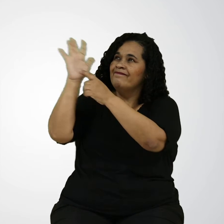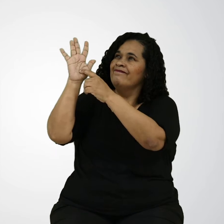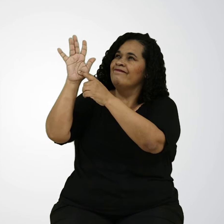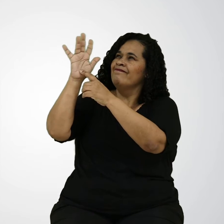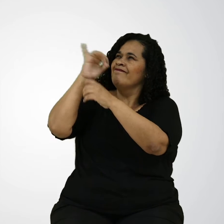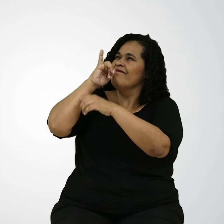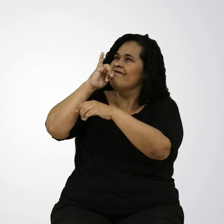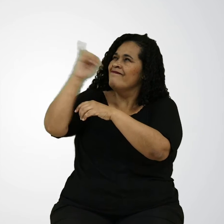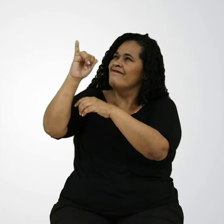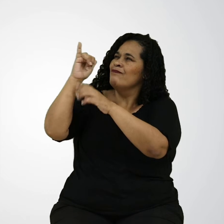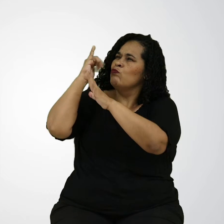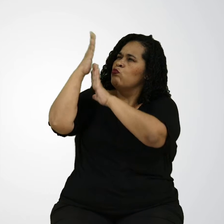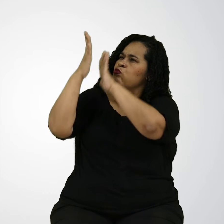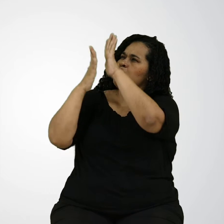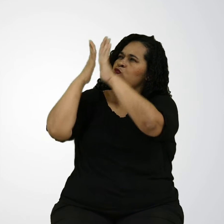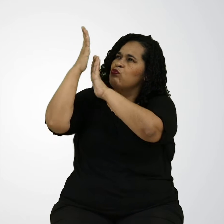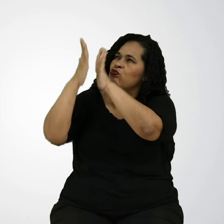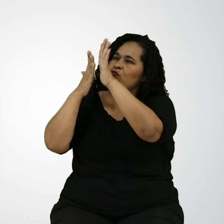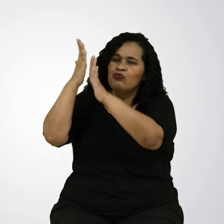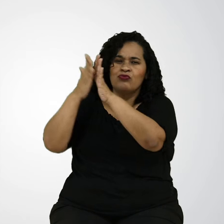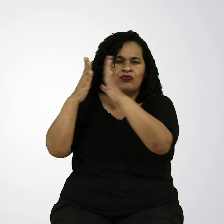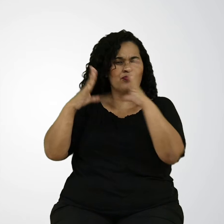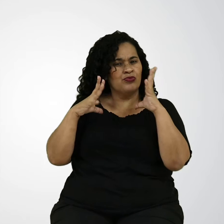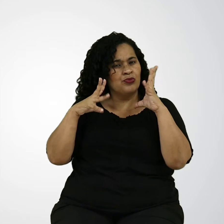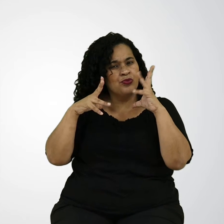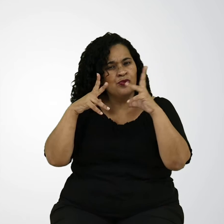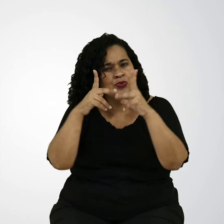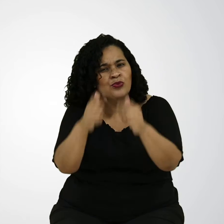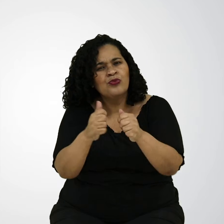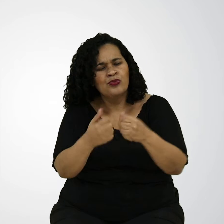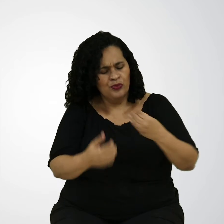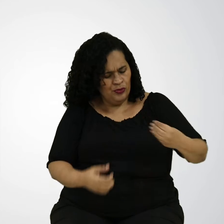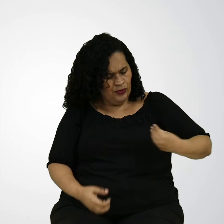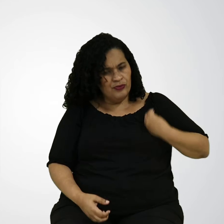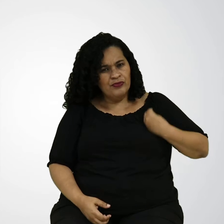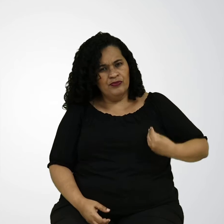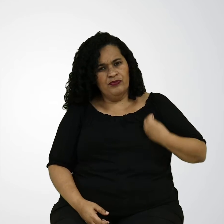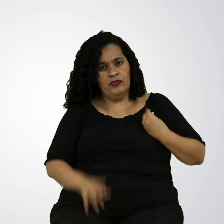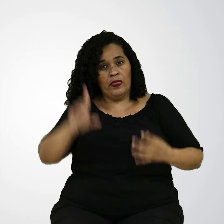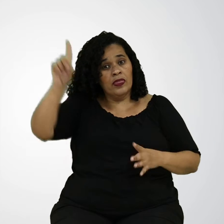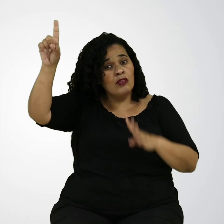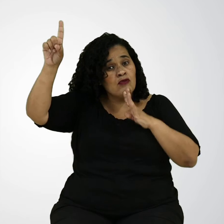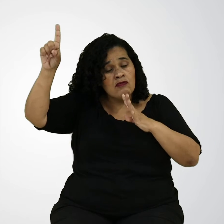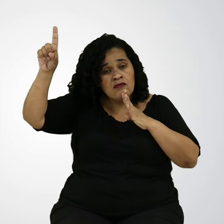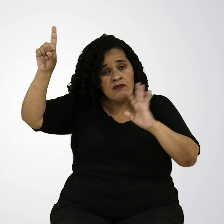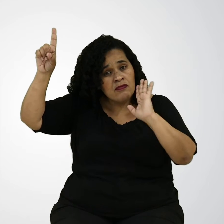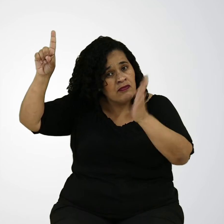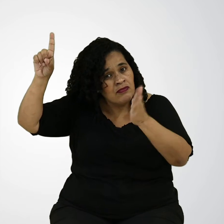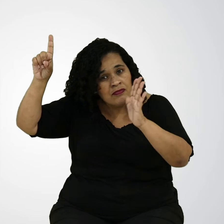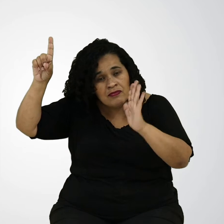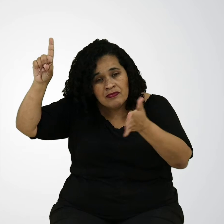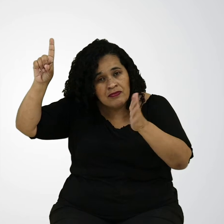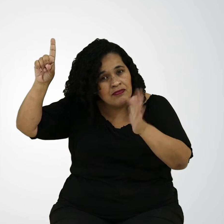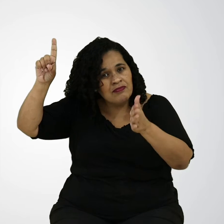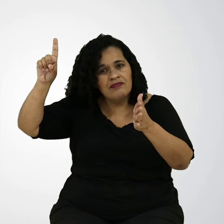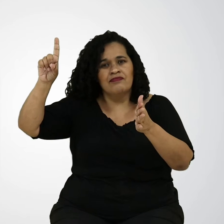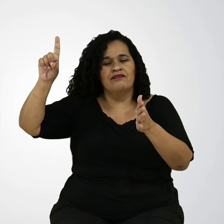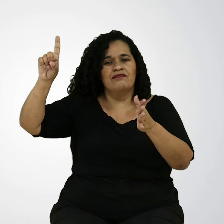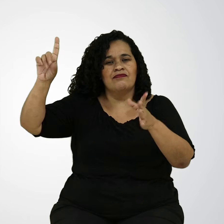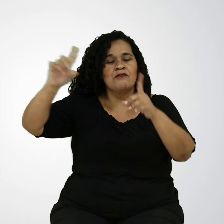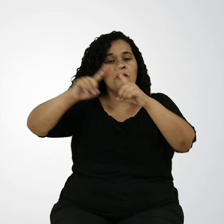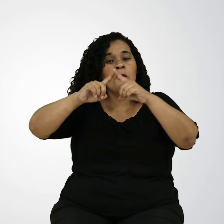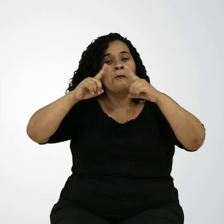descubra quais são as nossas necessidades, quais são os nossos dilemas, porque Ele já sabe de tudo isso antes mesmo de irmos para essa